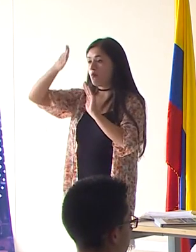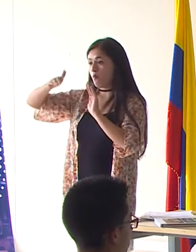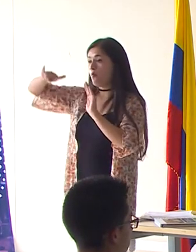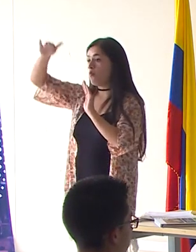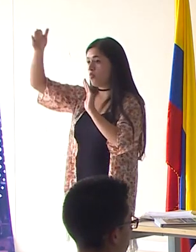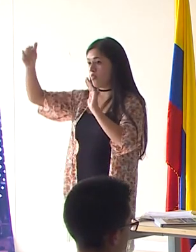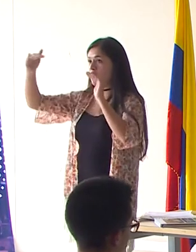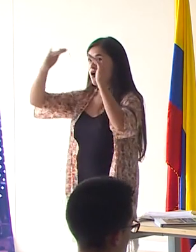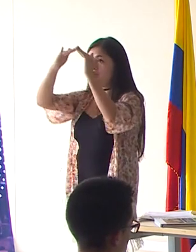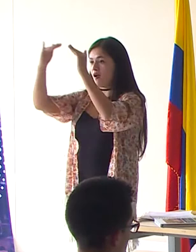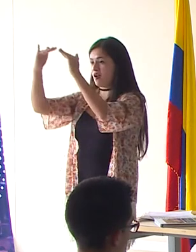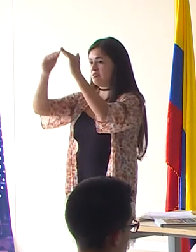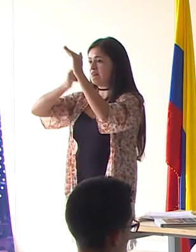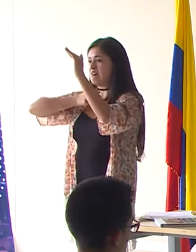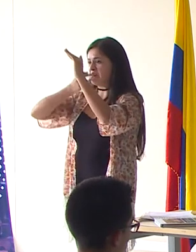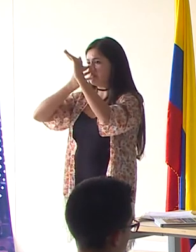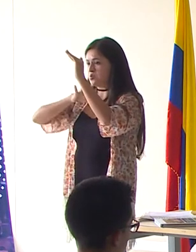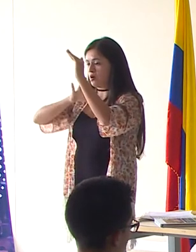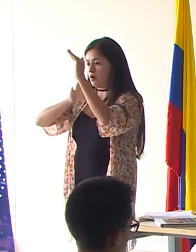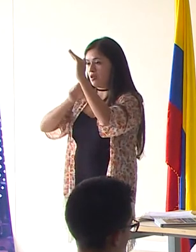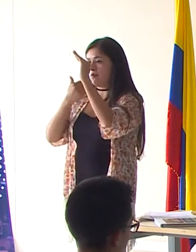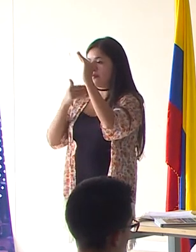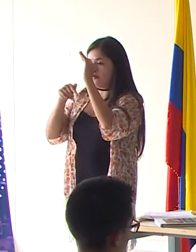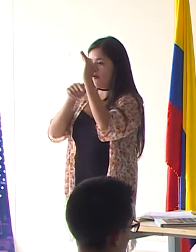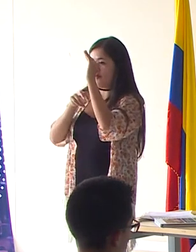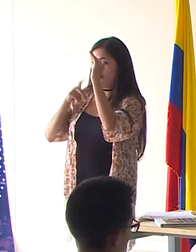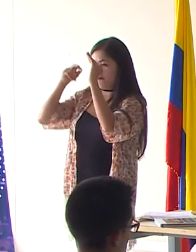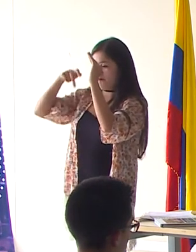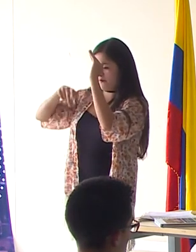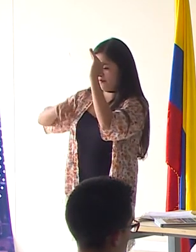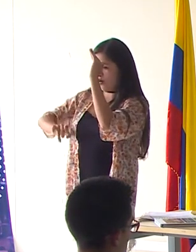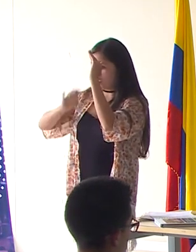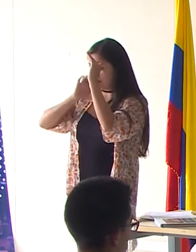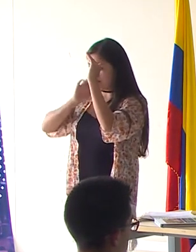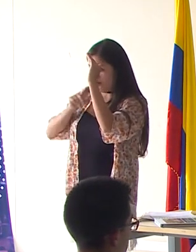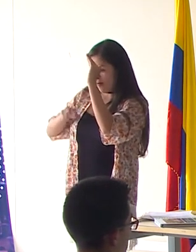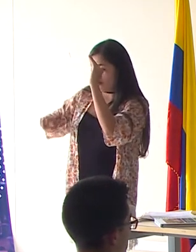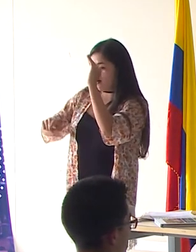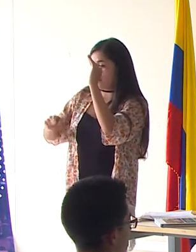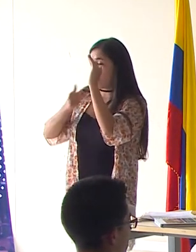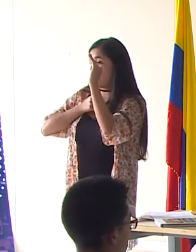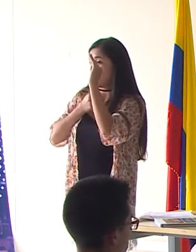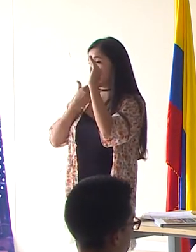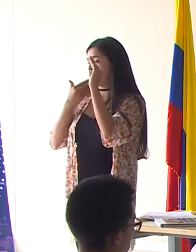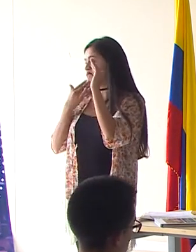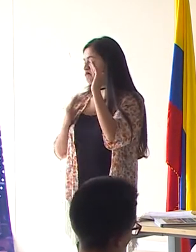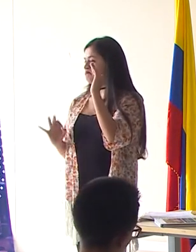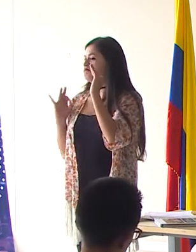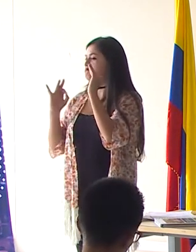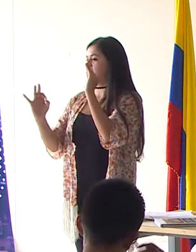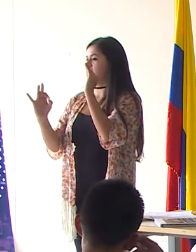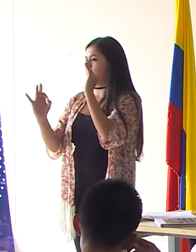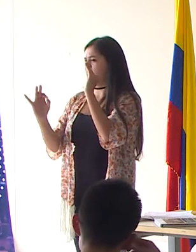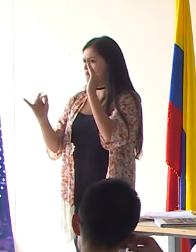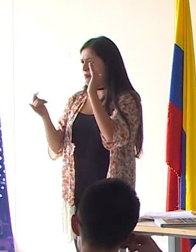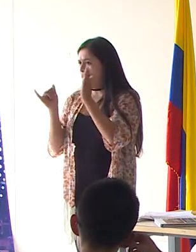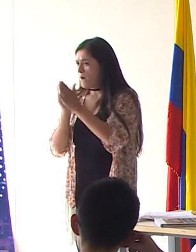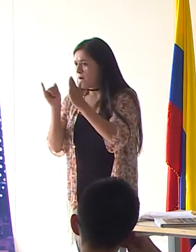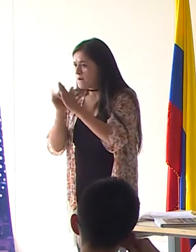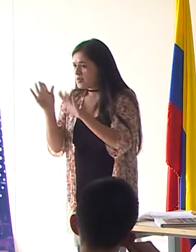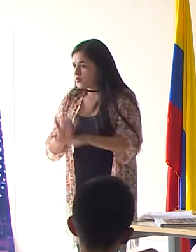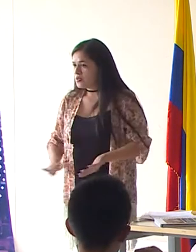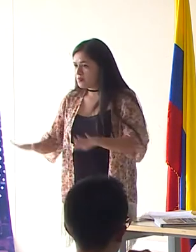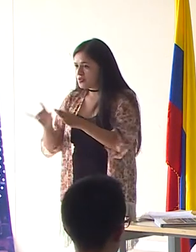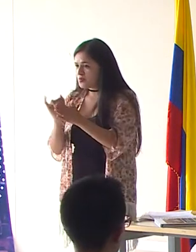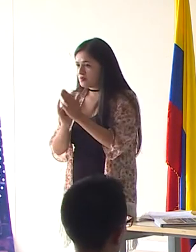pues la mejor agua de boda entonces el racismo el clasismo van van